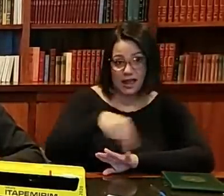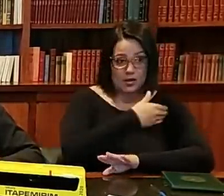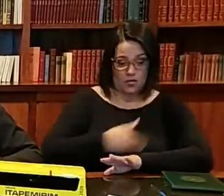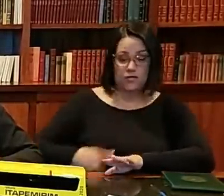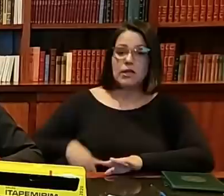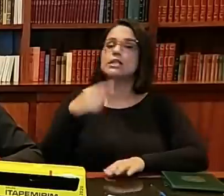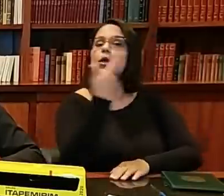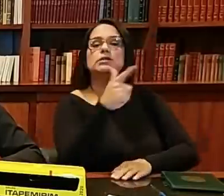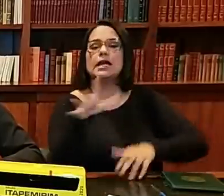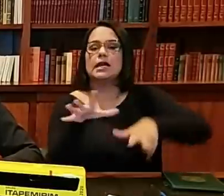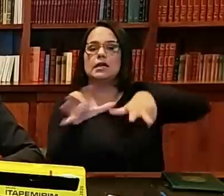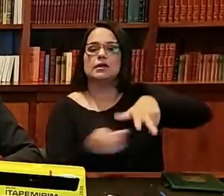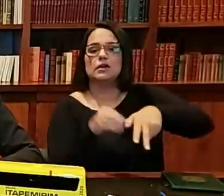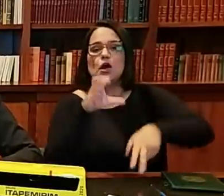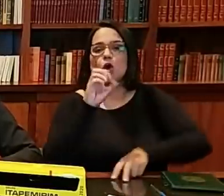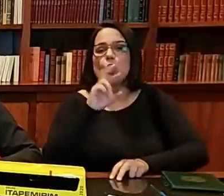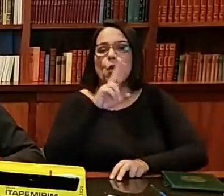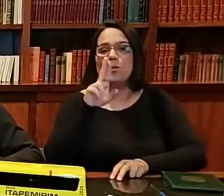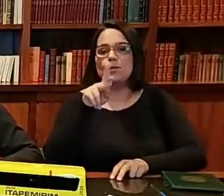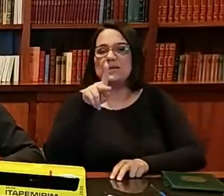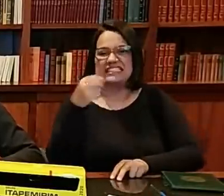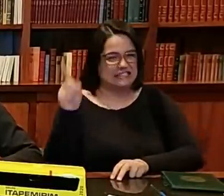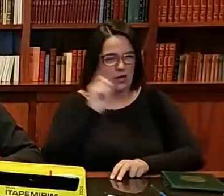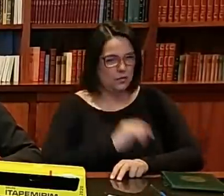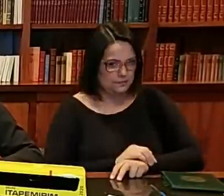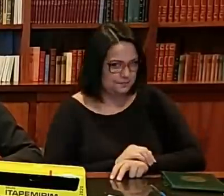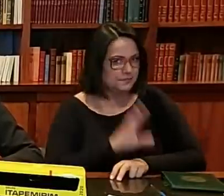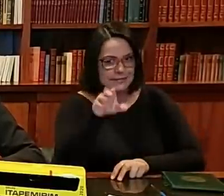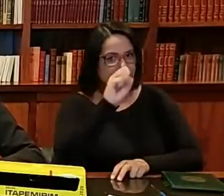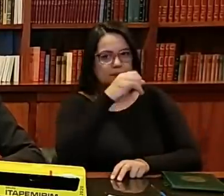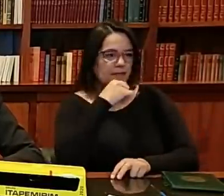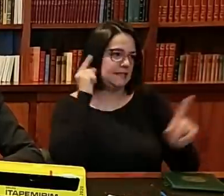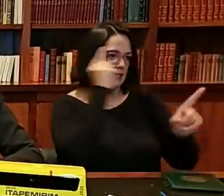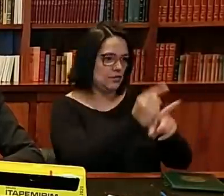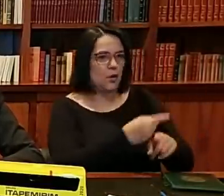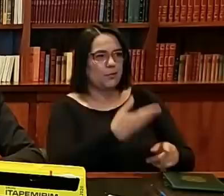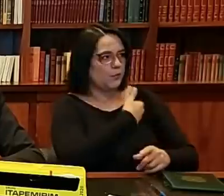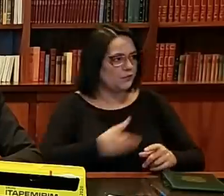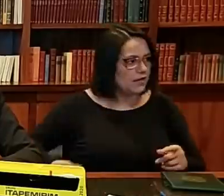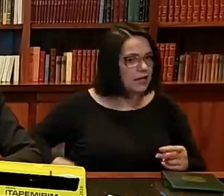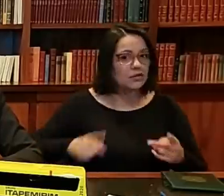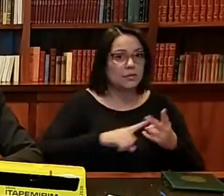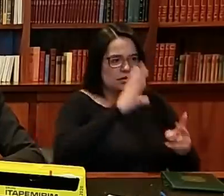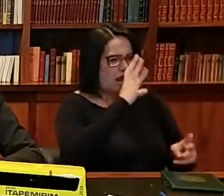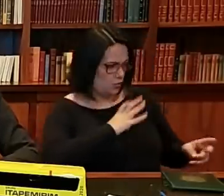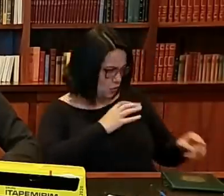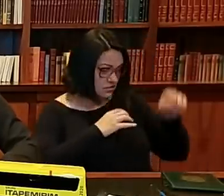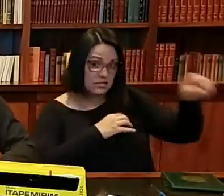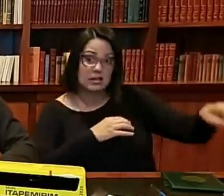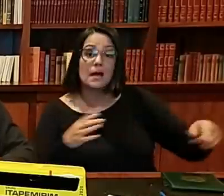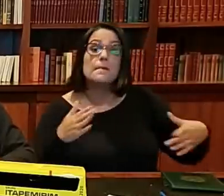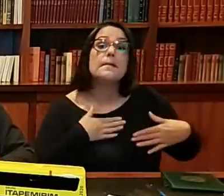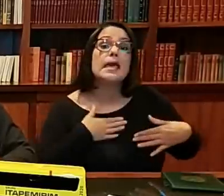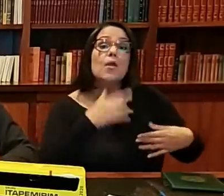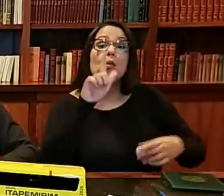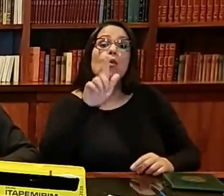corrupção. Daí pinta a corrupção aí de um governo, do governador ou de um parlamentar, o pessoal quer botar na minha conta. O que é o meu